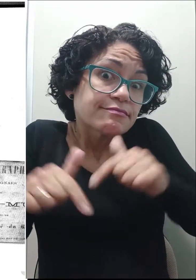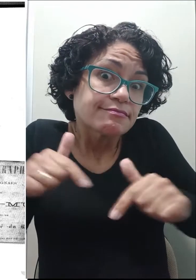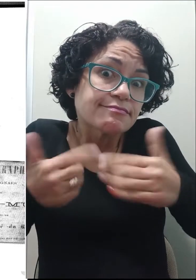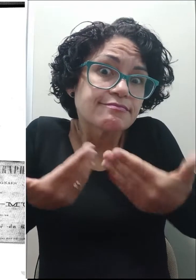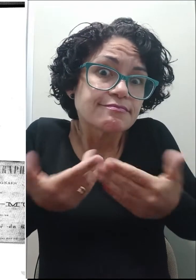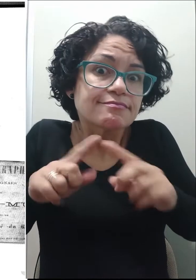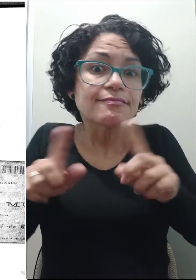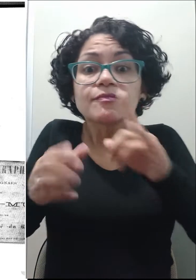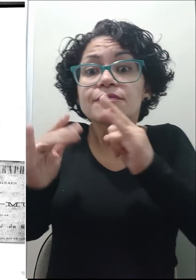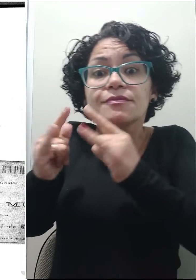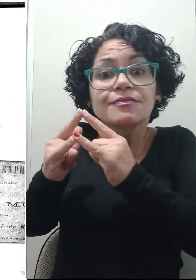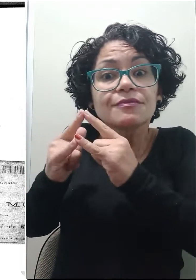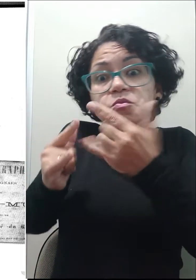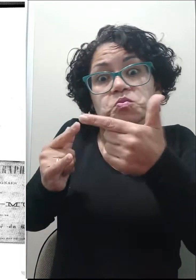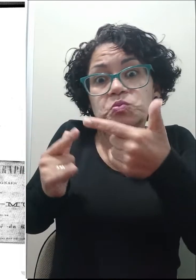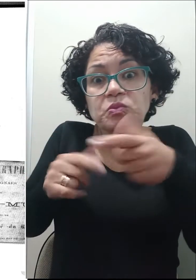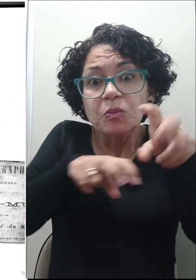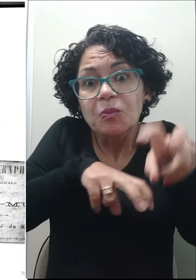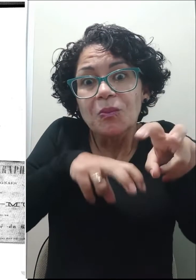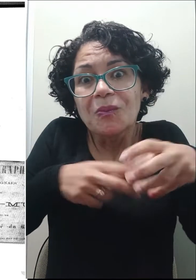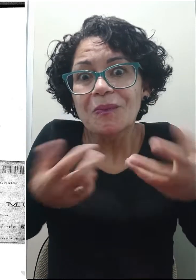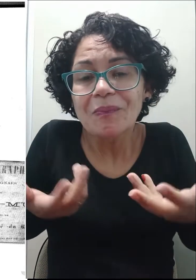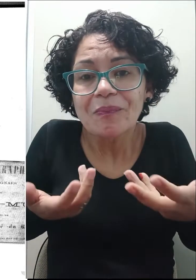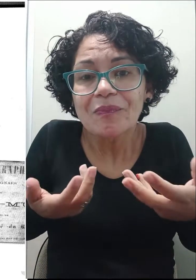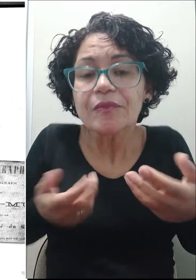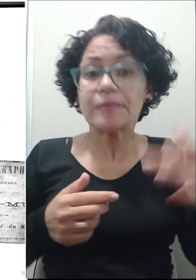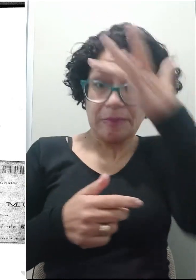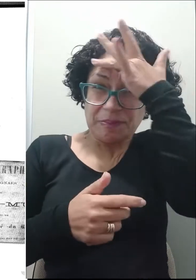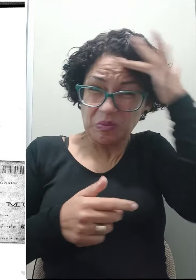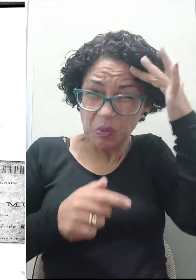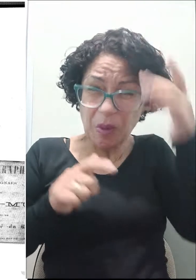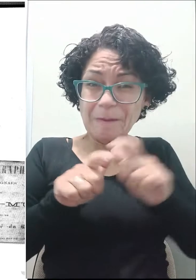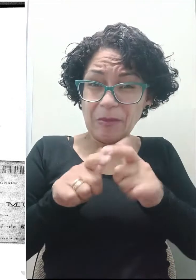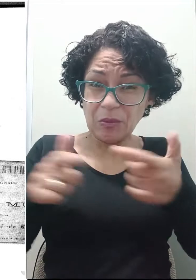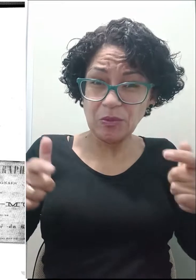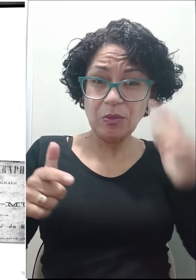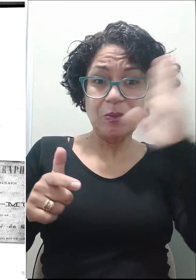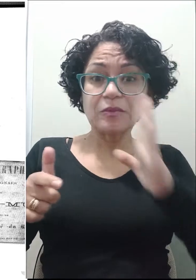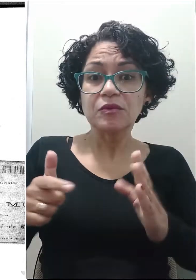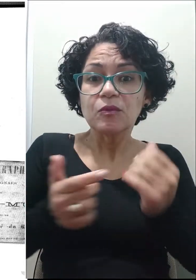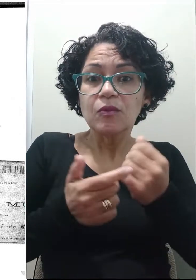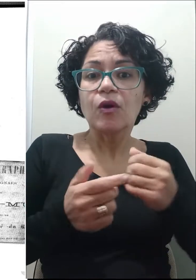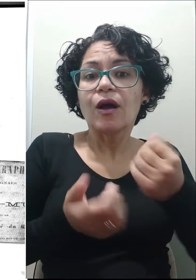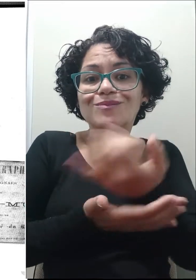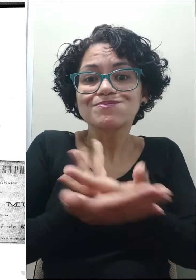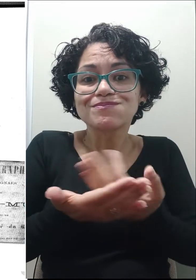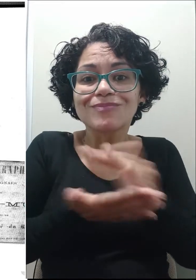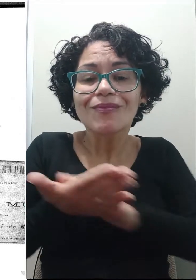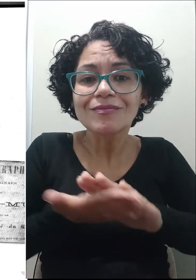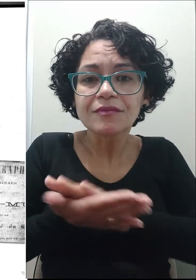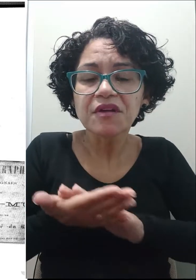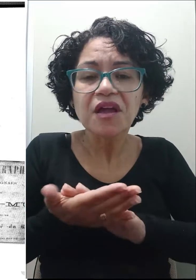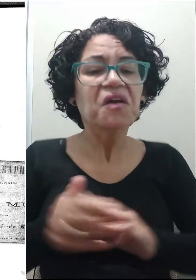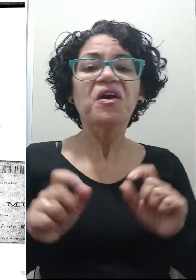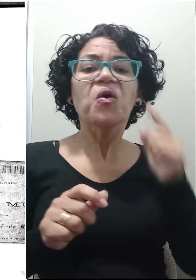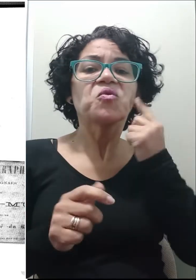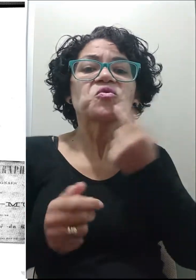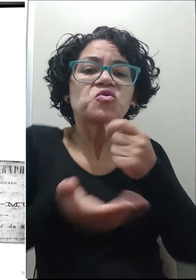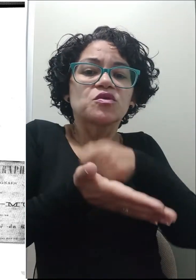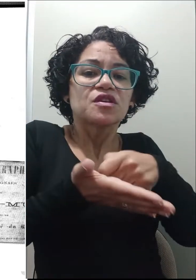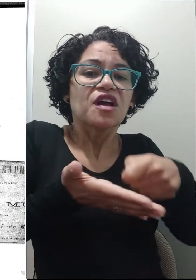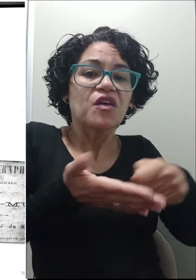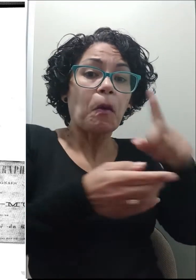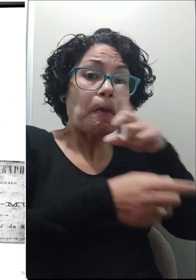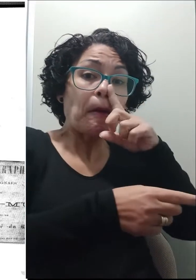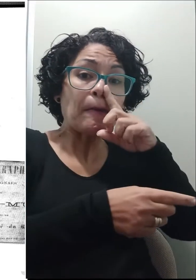grande maioria da população era analfabeta. De que adianta os surdos escreverem se